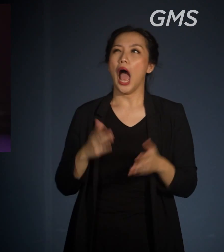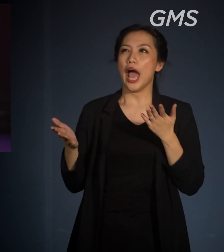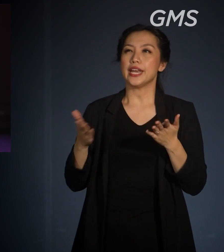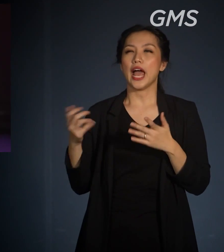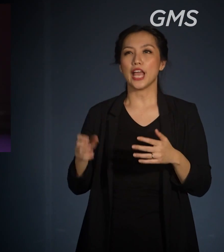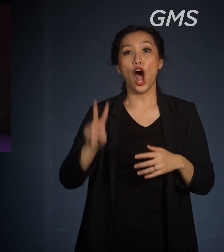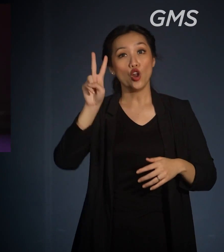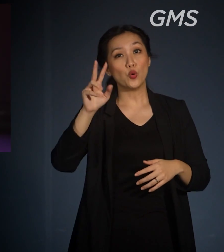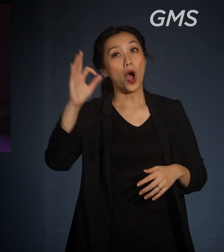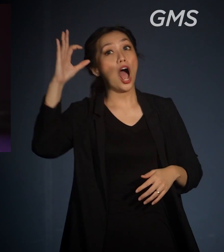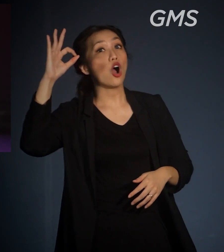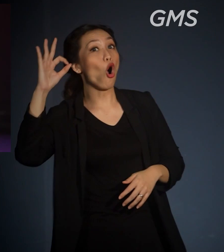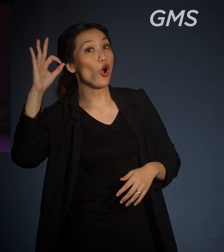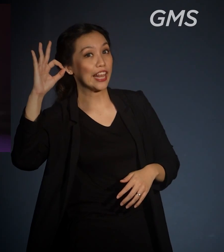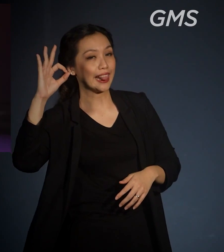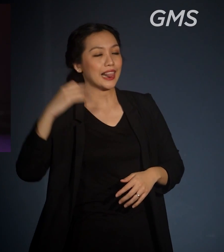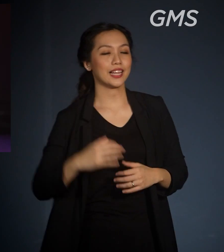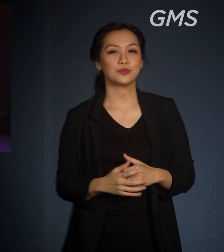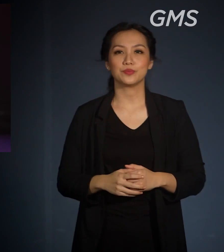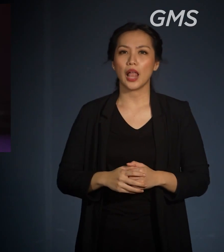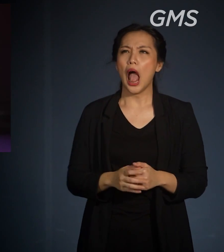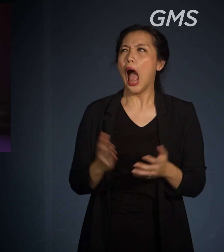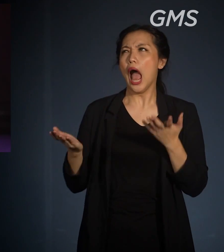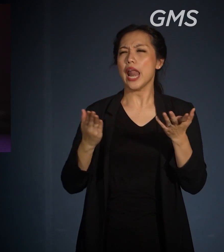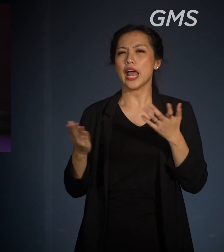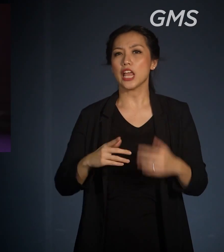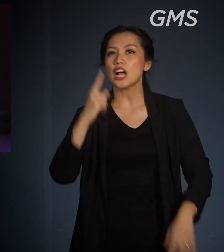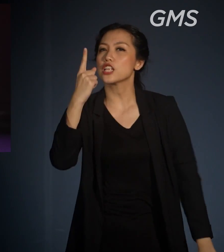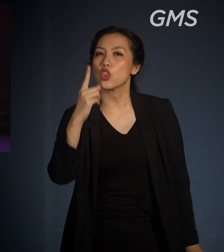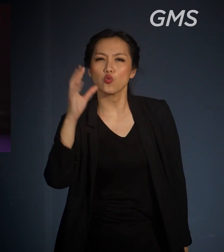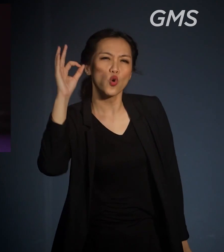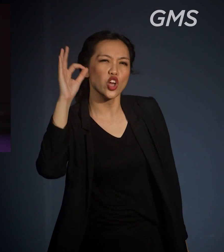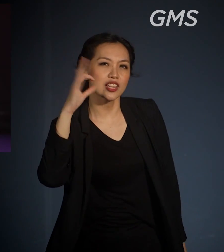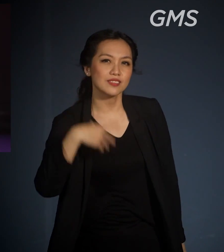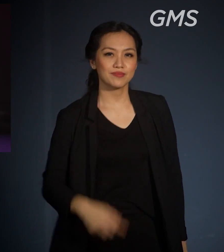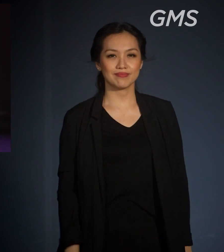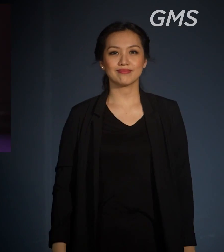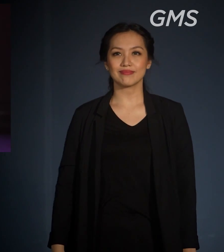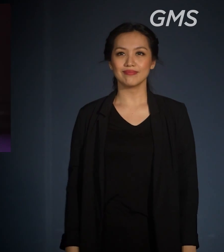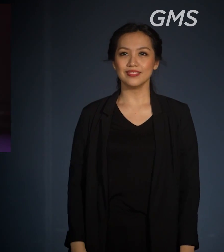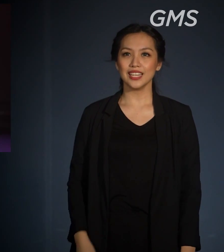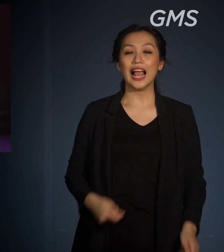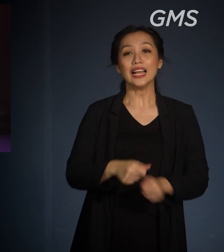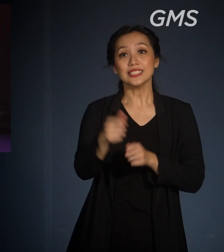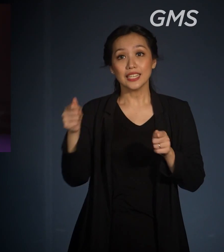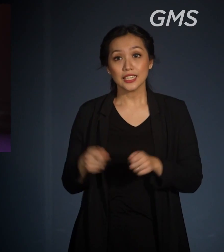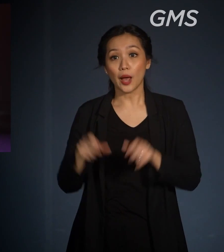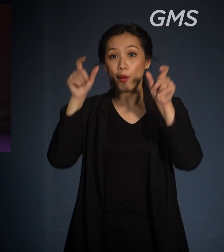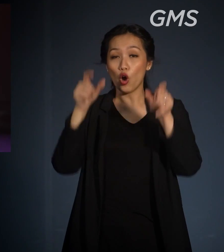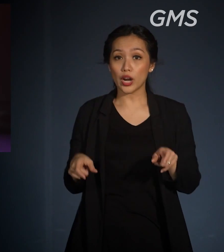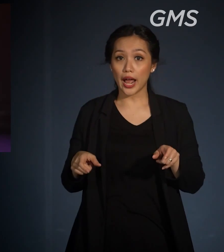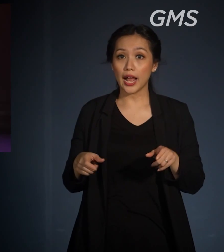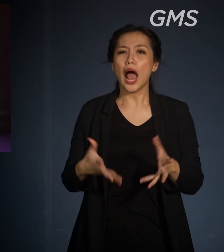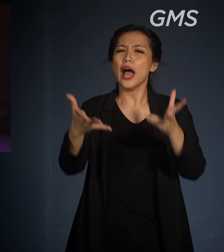2 talenta dalam kehidupan Anda. Beberapa orang 1. Masing-masing seturut dengan